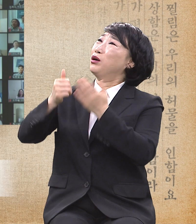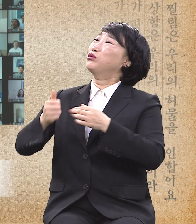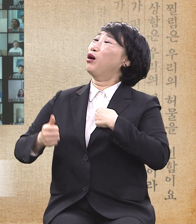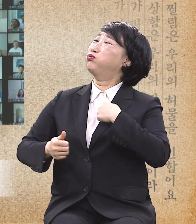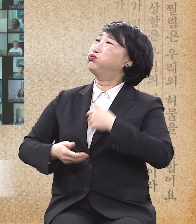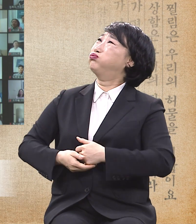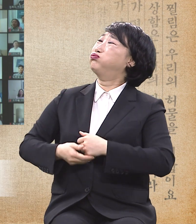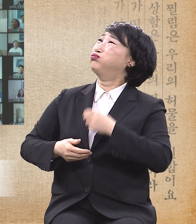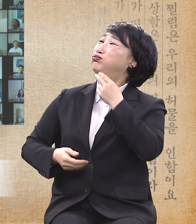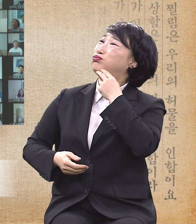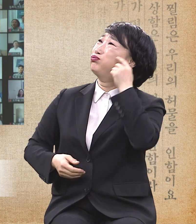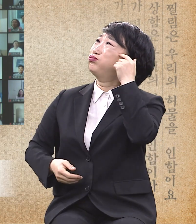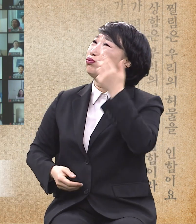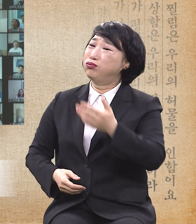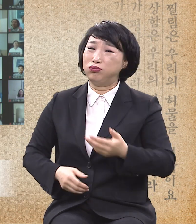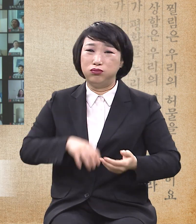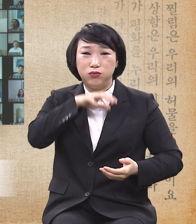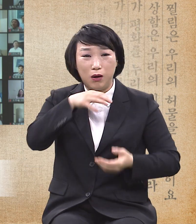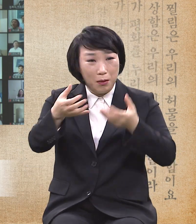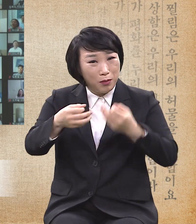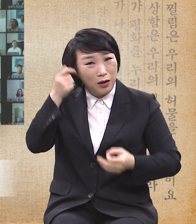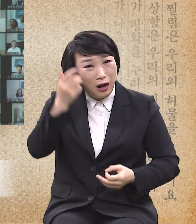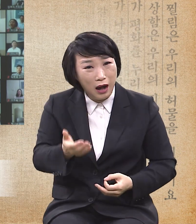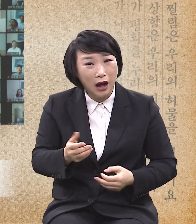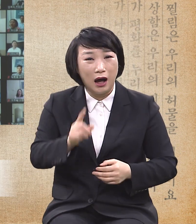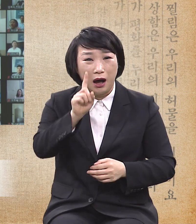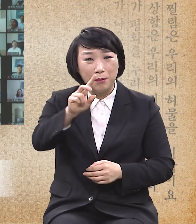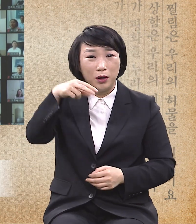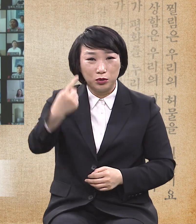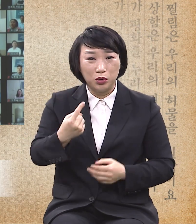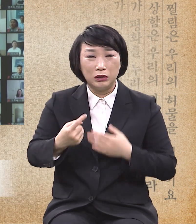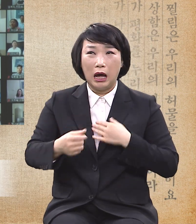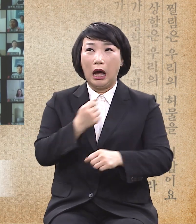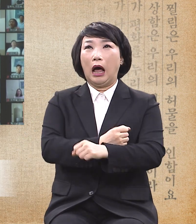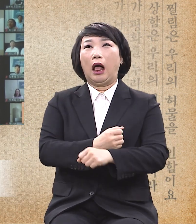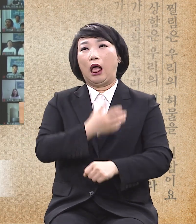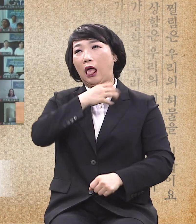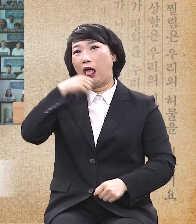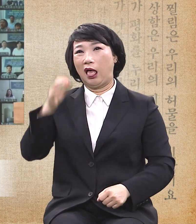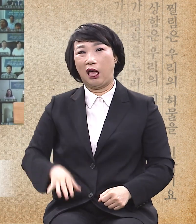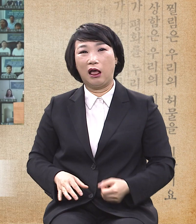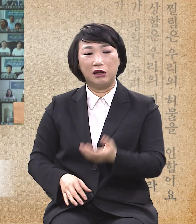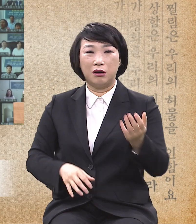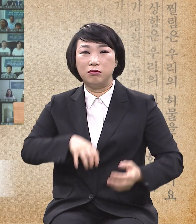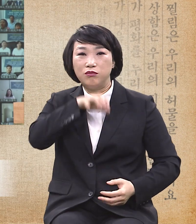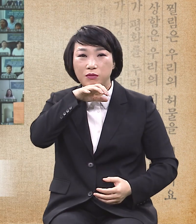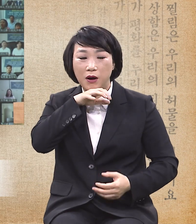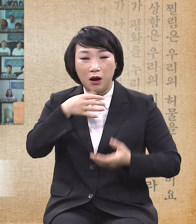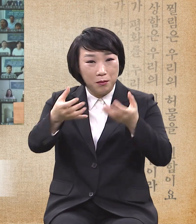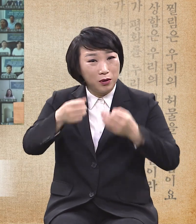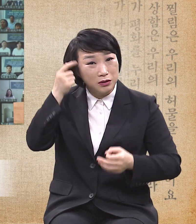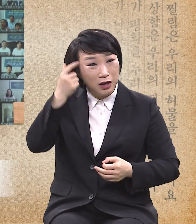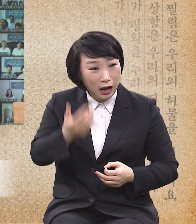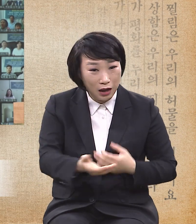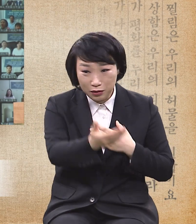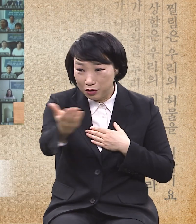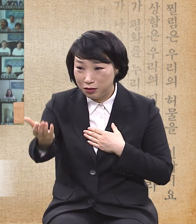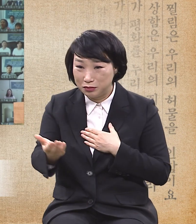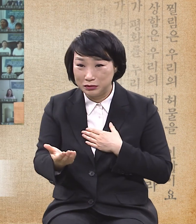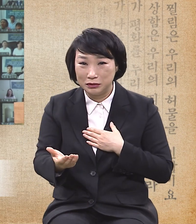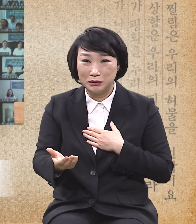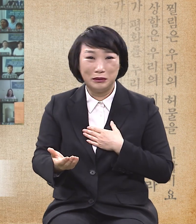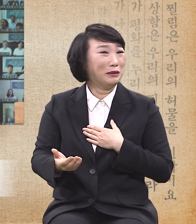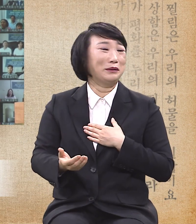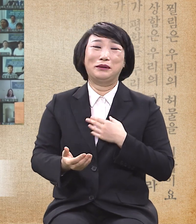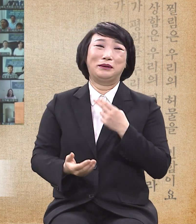하는 소리 들으셨어요? 내가 한 번이라도 고달퍼서 못해 먹겠다고 불평하는 소리 들으셨습니까?